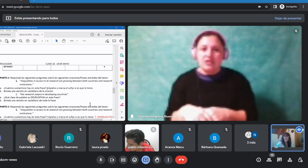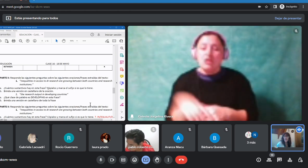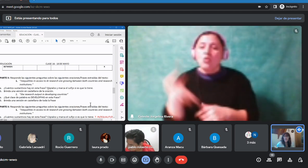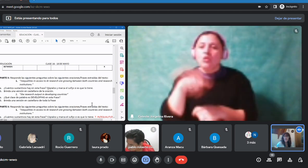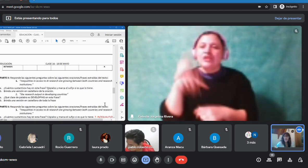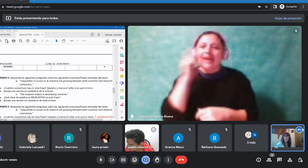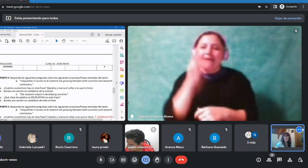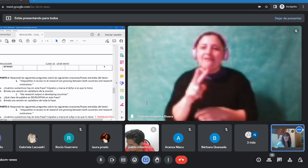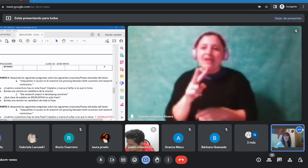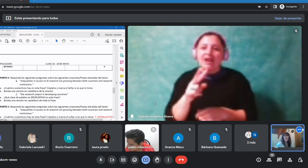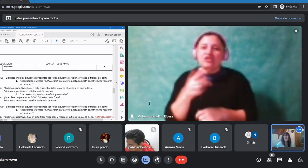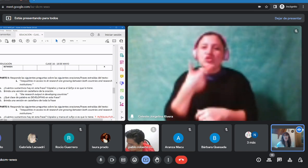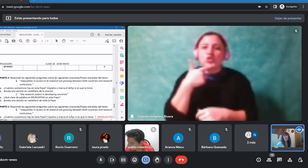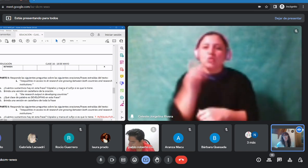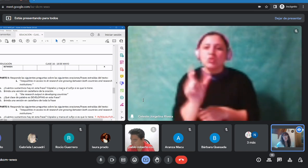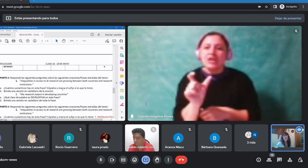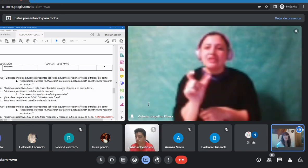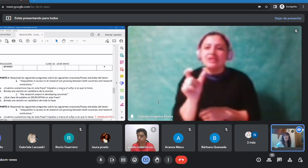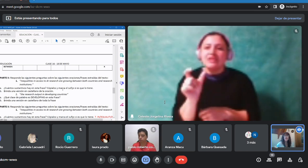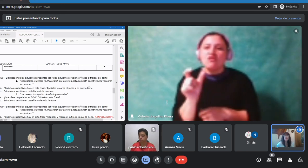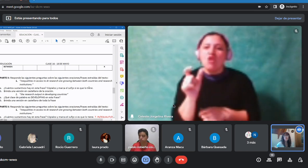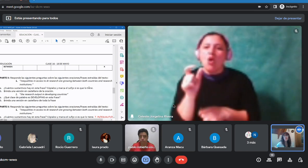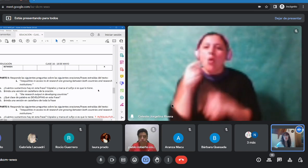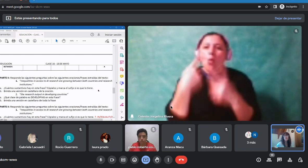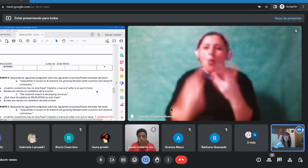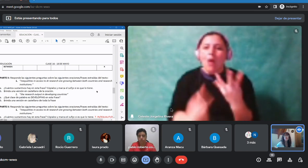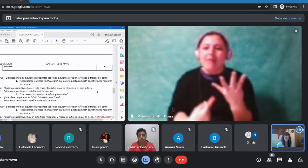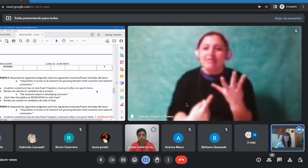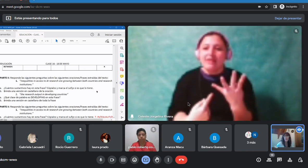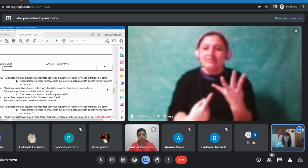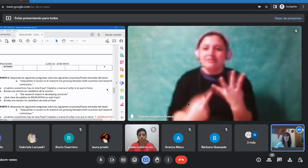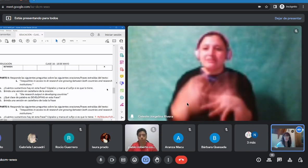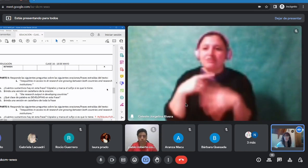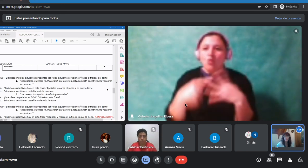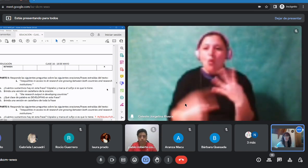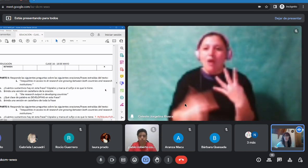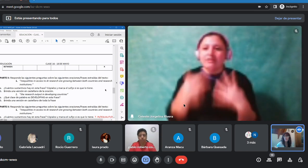esta frase? Y cópialos y marca el sufijo si lo tiene.